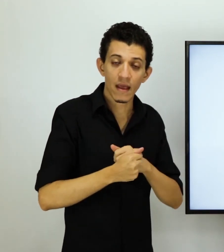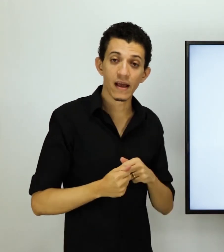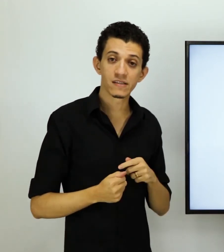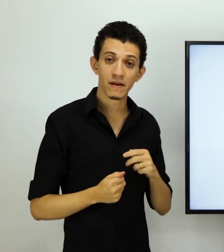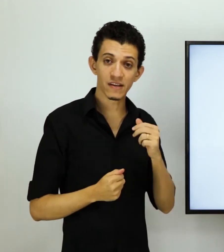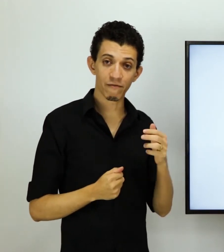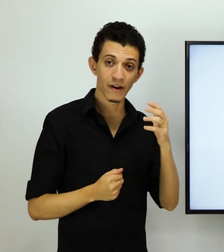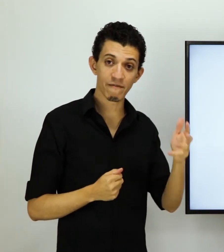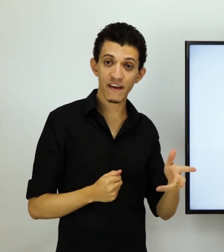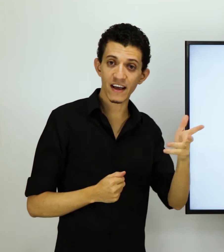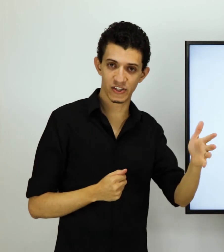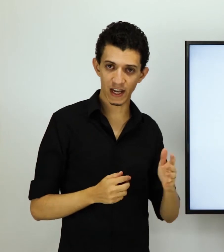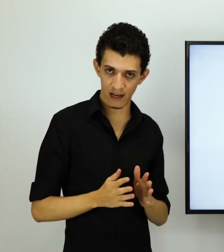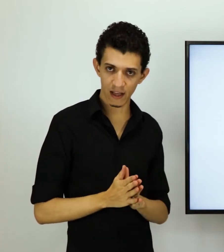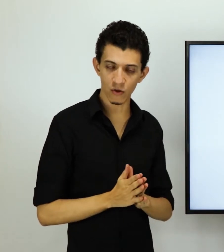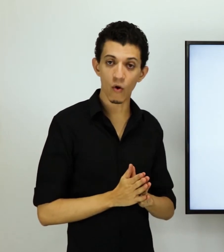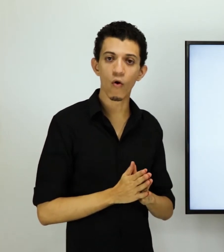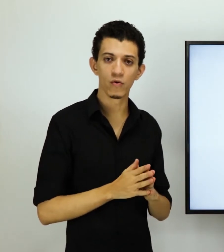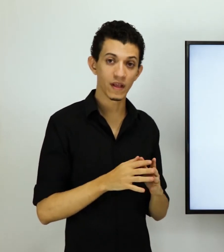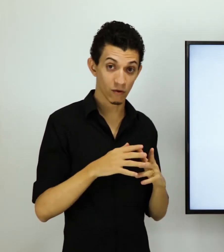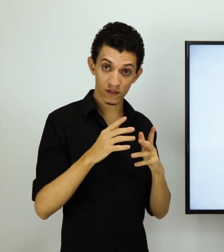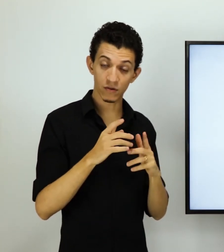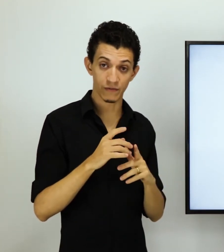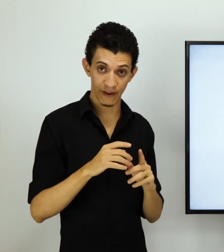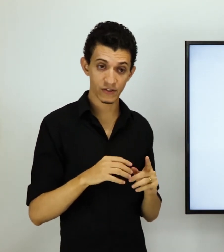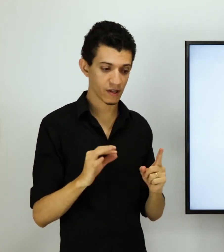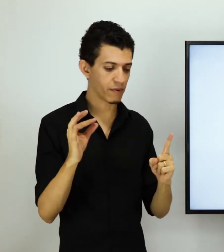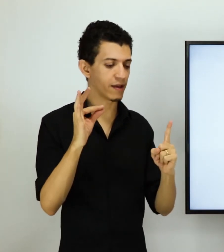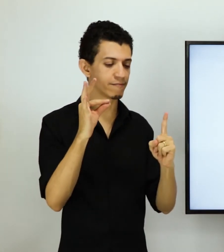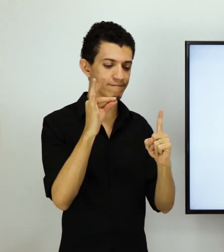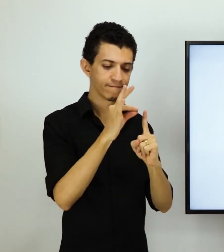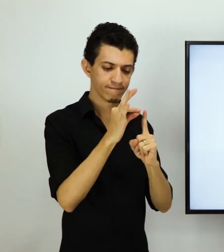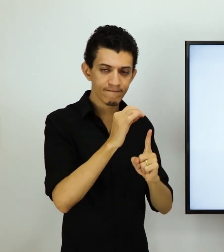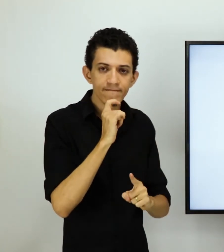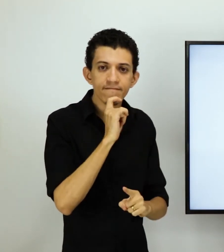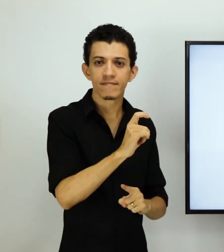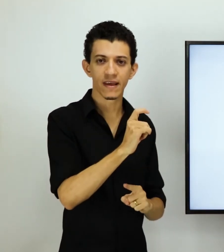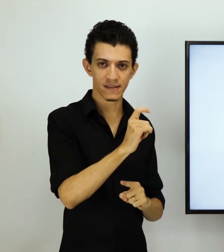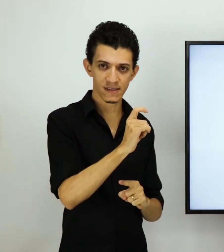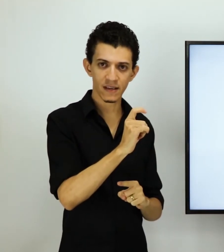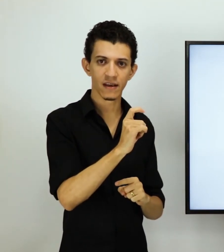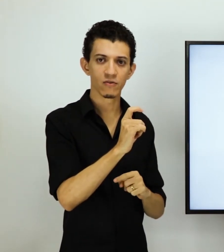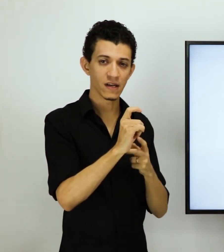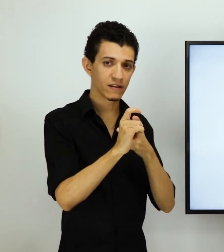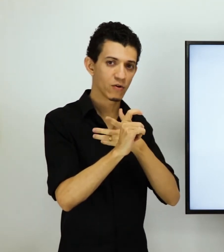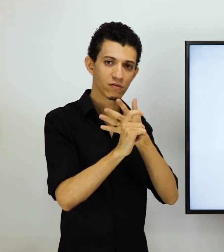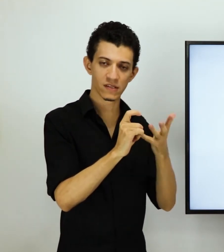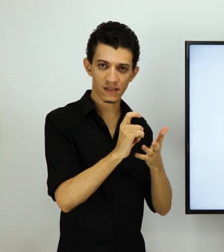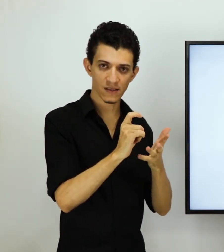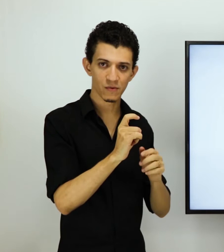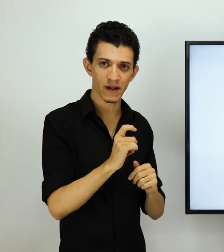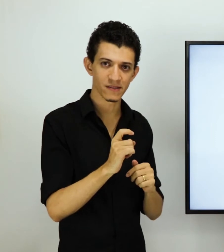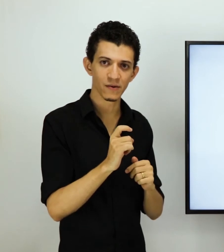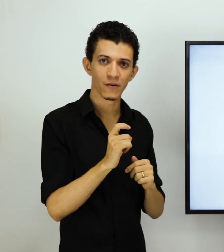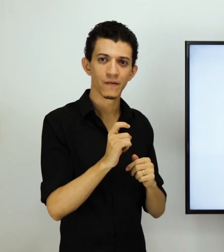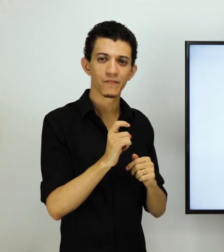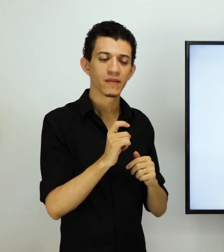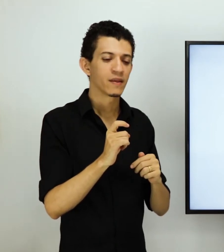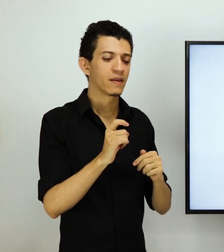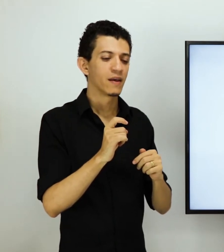Esse beija-flor é verde, ele é lindo, ou tem outro sinal de verde também, que é assim, usado em outros estados do Brasil.